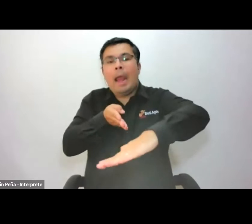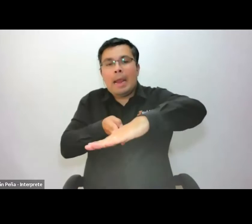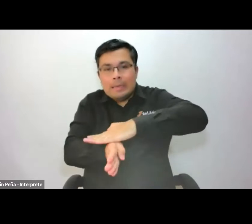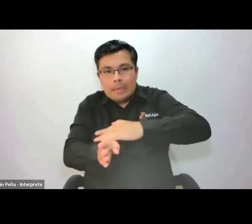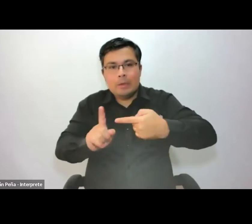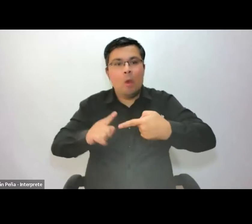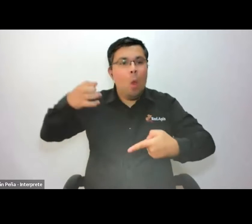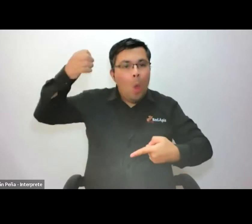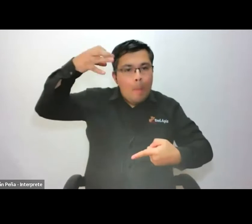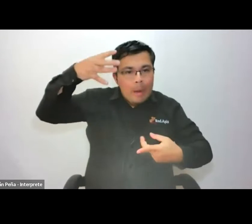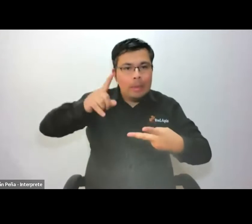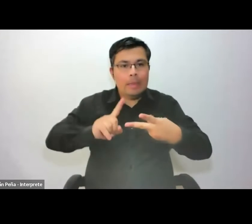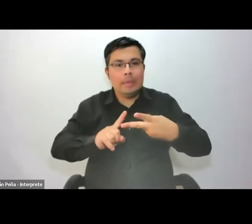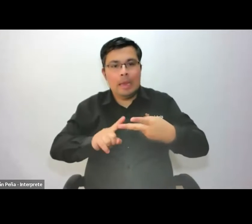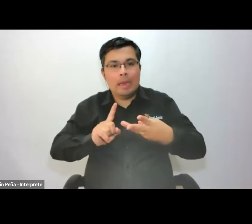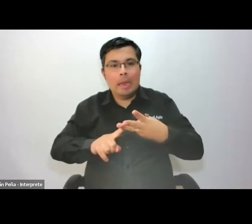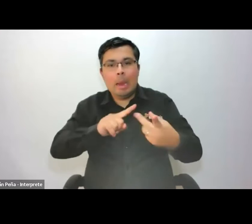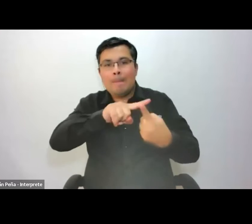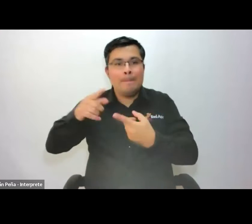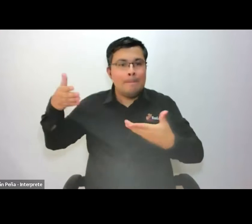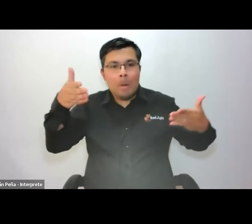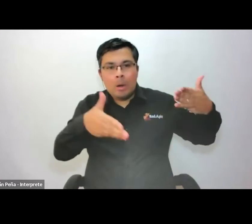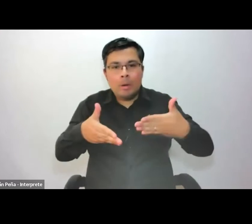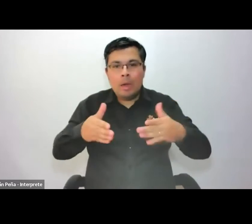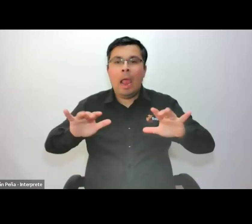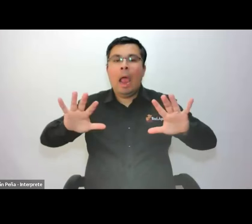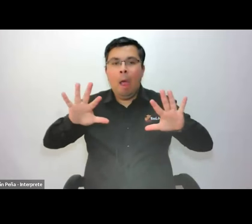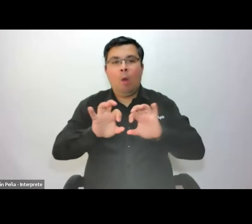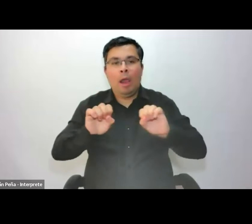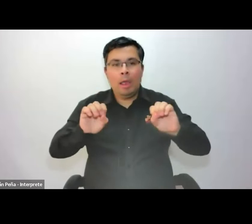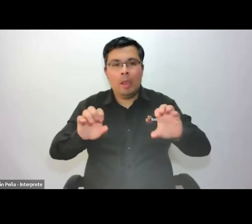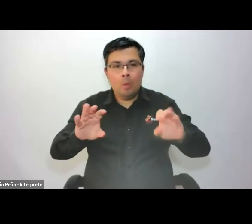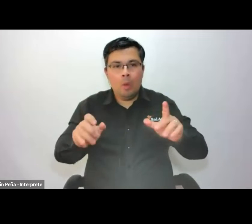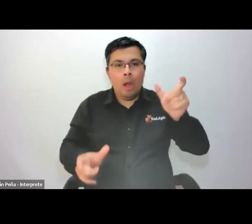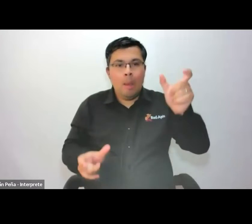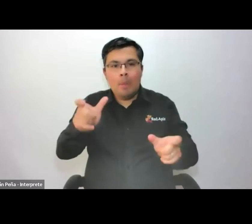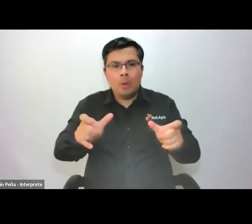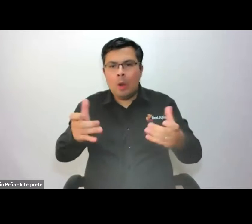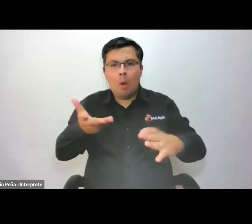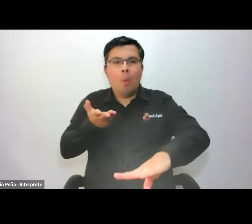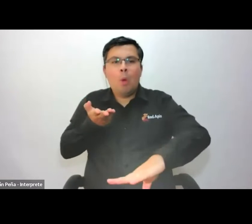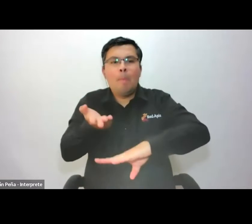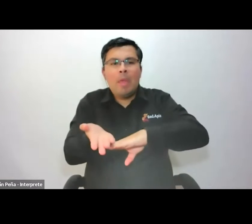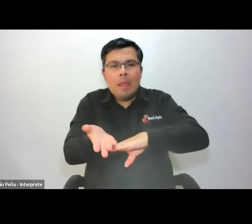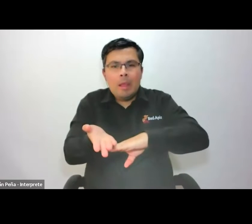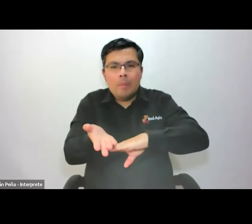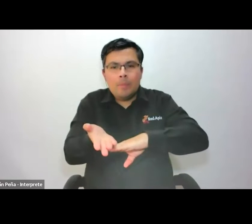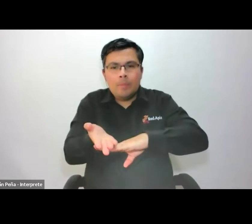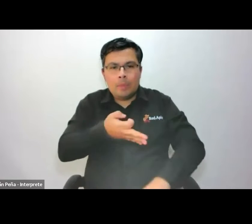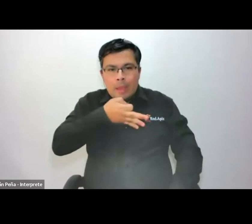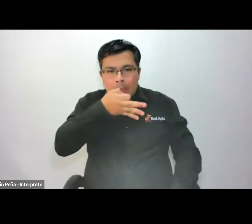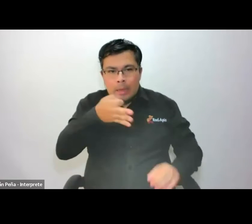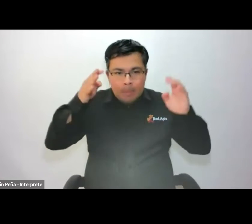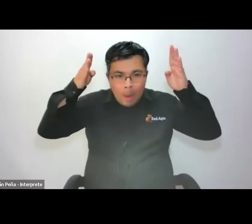participación. Ahora, en educación, ¿cómo nos han pedido la sociedad civil que nombremos la condición como autismo a